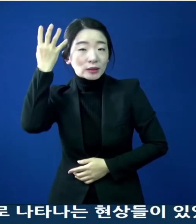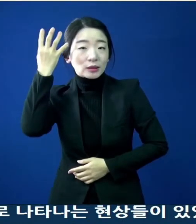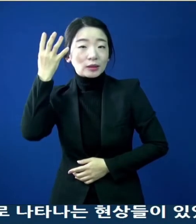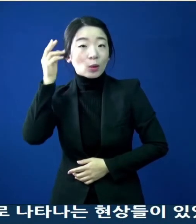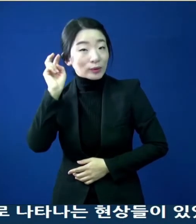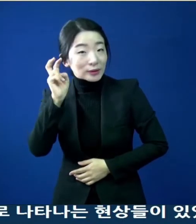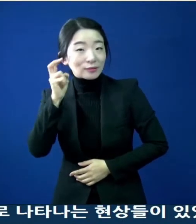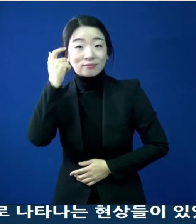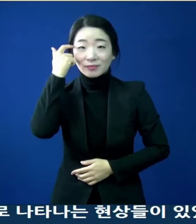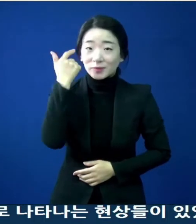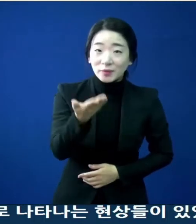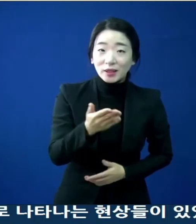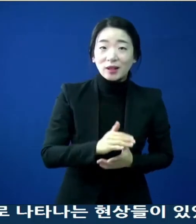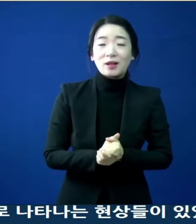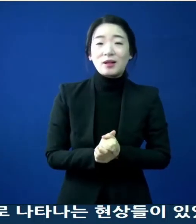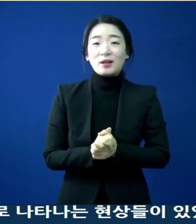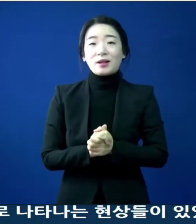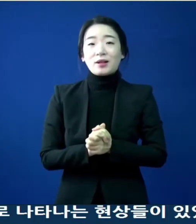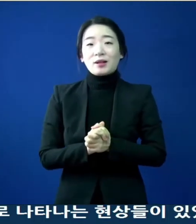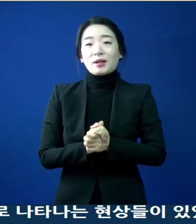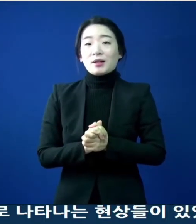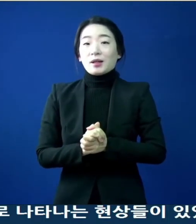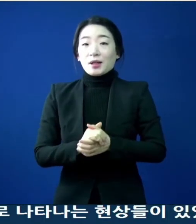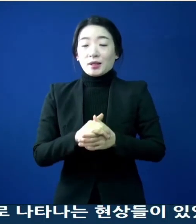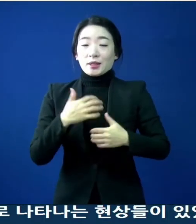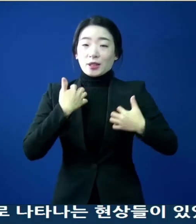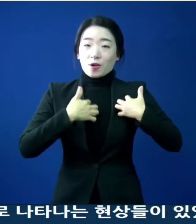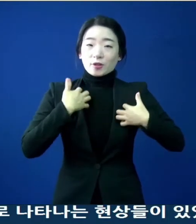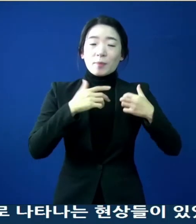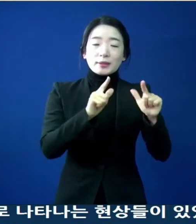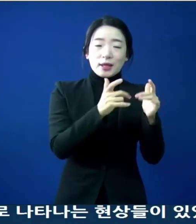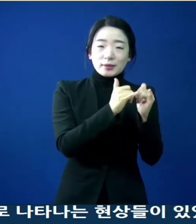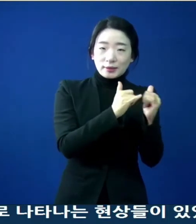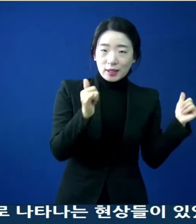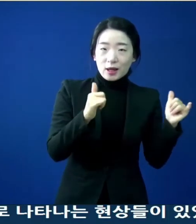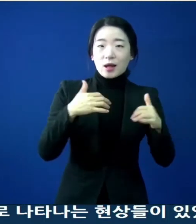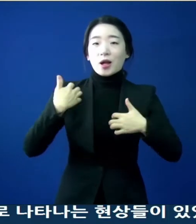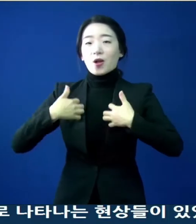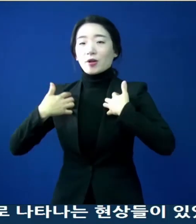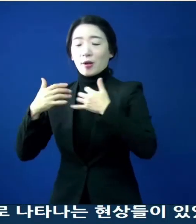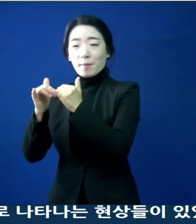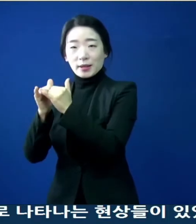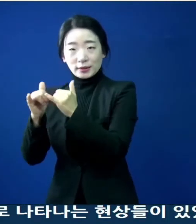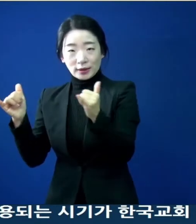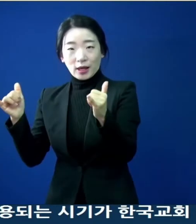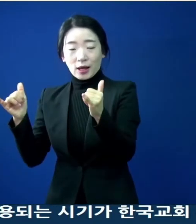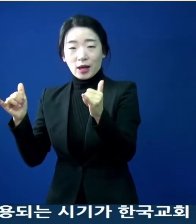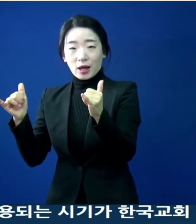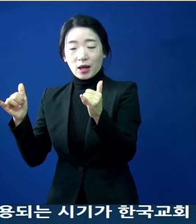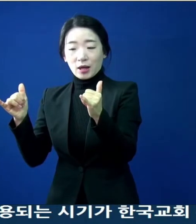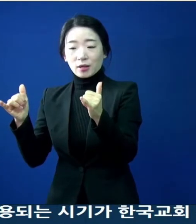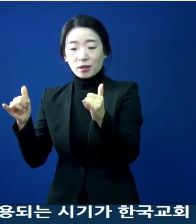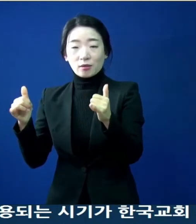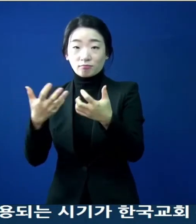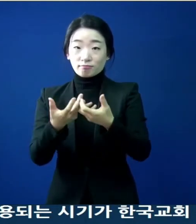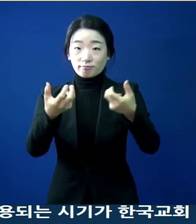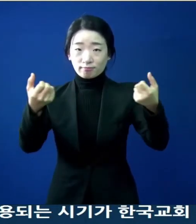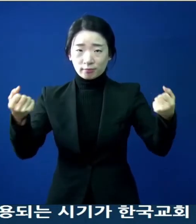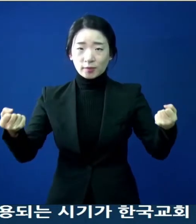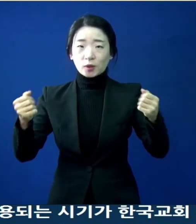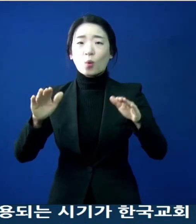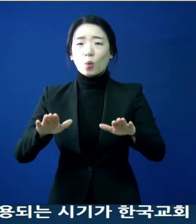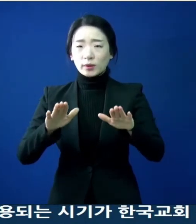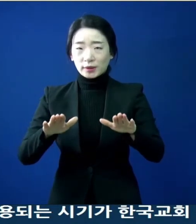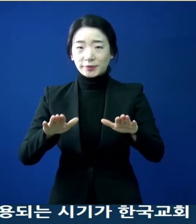말씀의 주제가 영접하는 자와 그렇지 않은 자 둘로 나누면서 영접하는 자의 특권에 대한 말씀, 이것으로 대강절 제